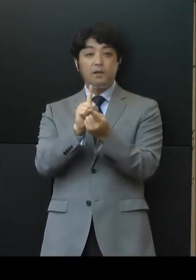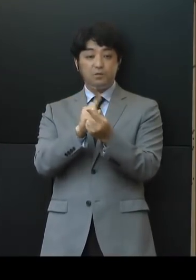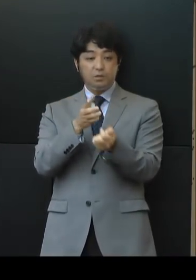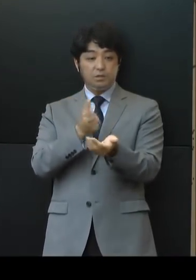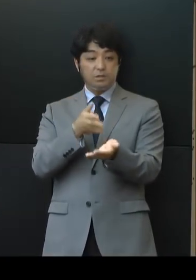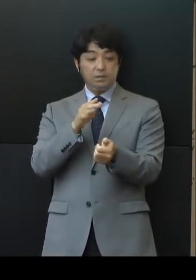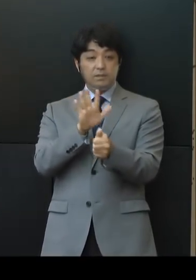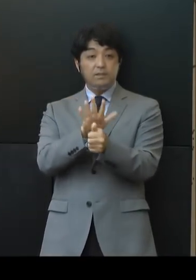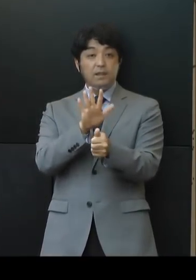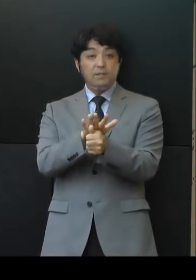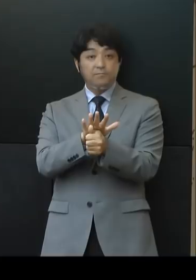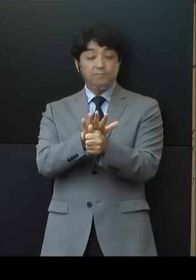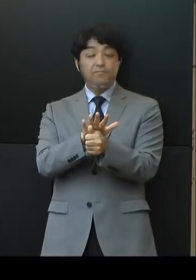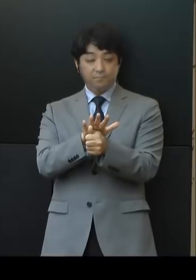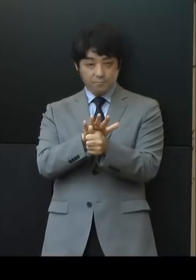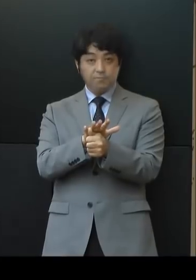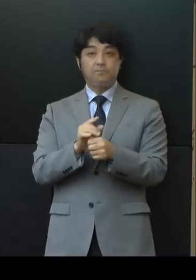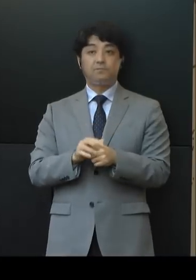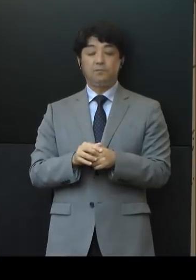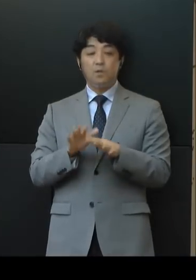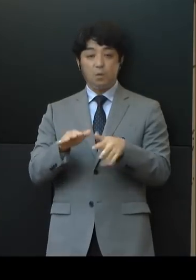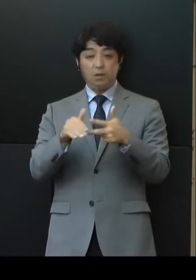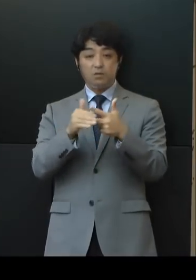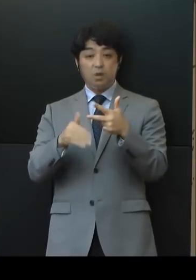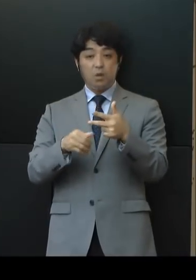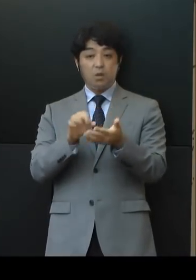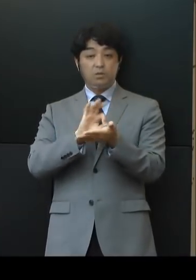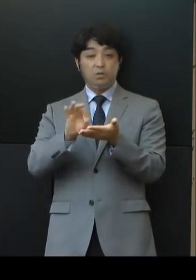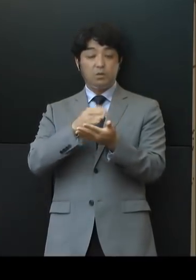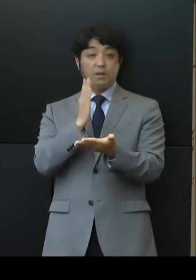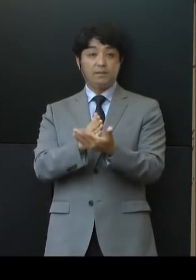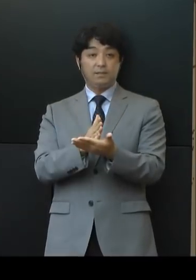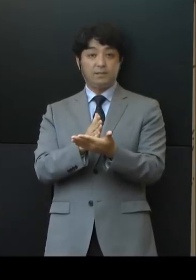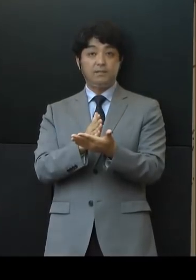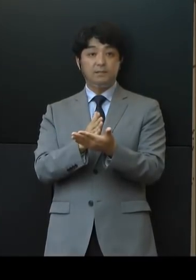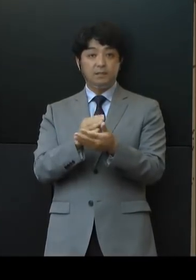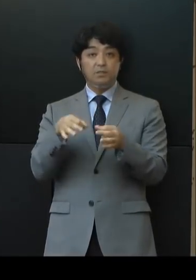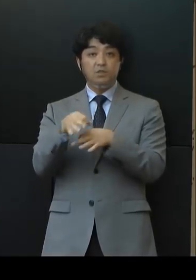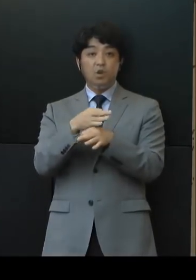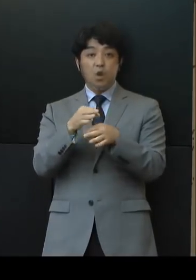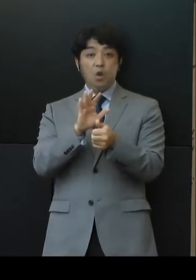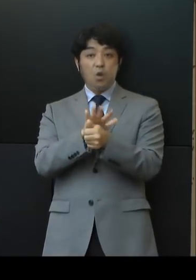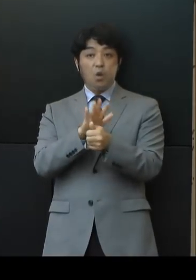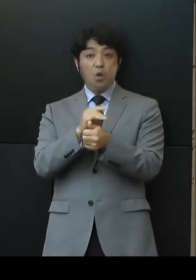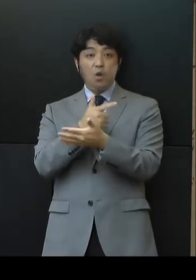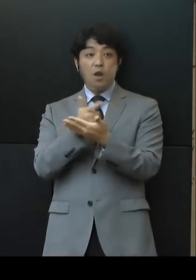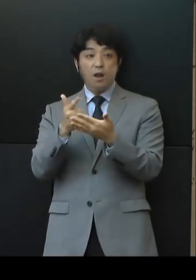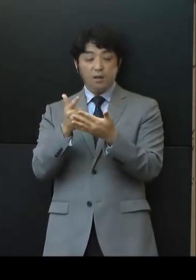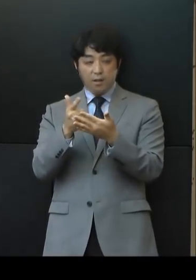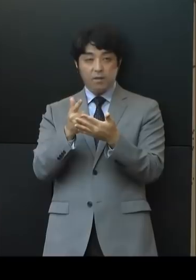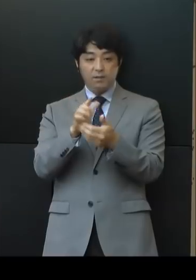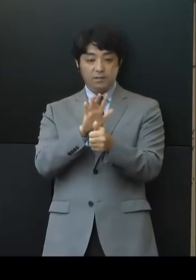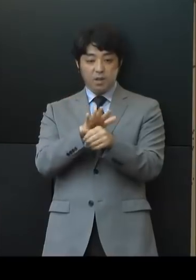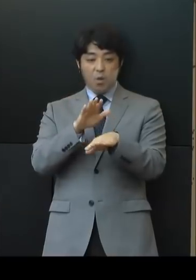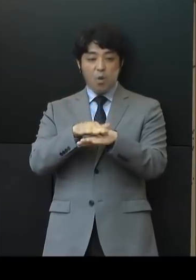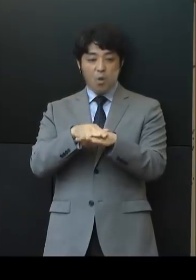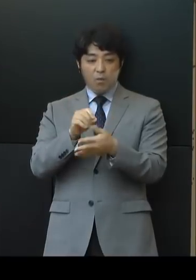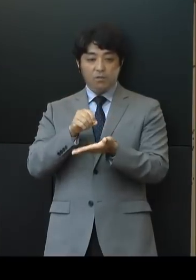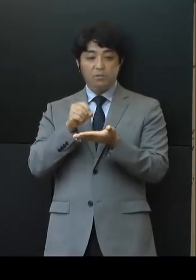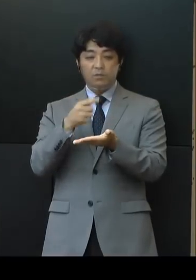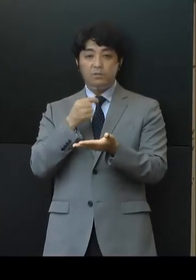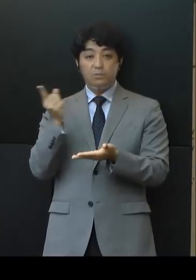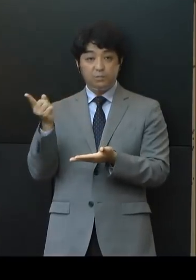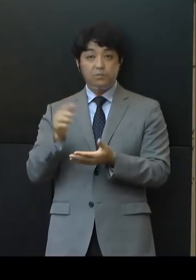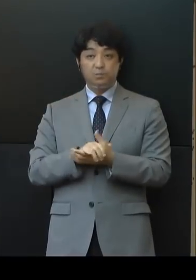ち、今回の施設の使用停止の協力要請及び事業者への新たな支援についてご説明いたします。ま